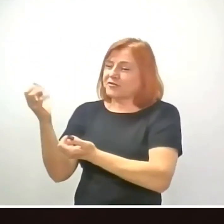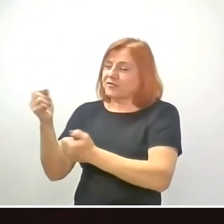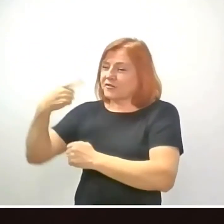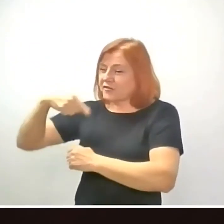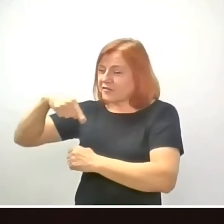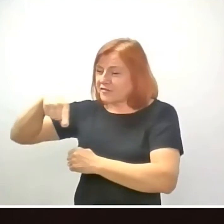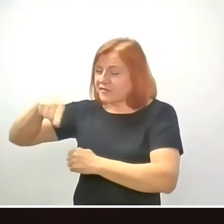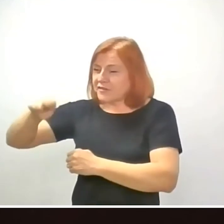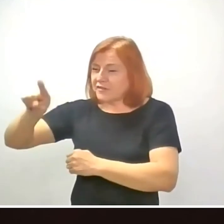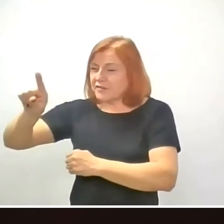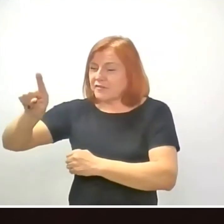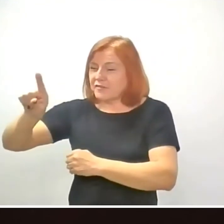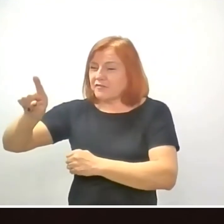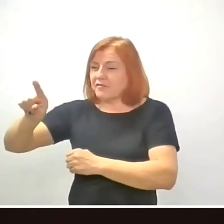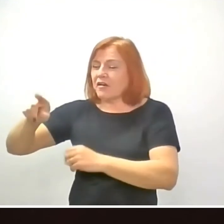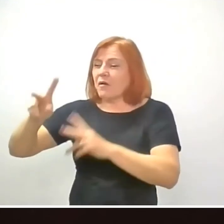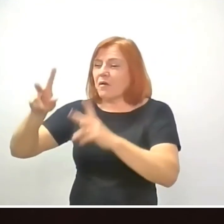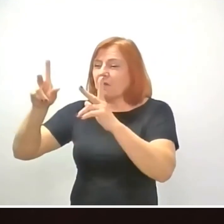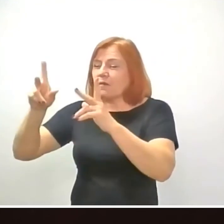Inúmeras gotas